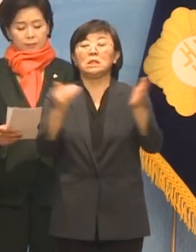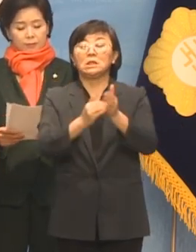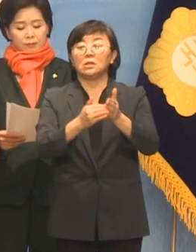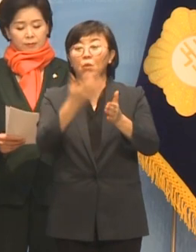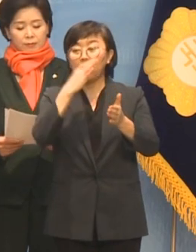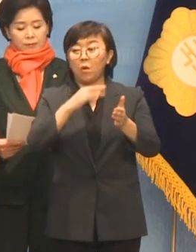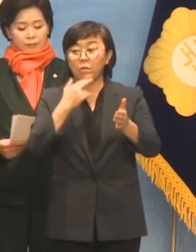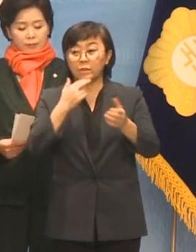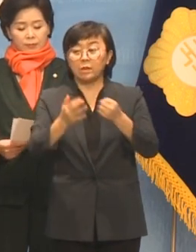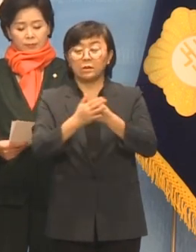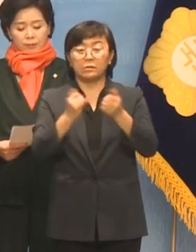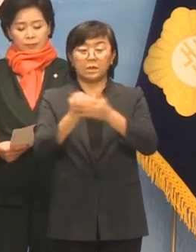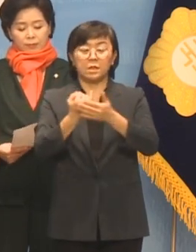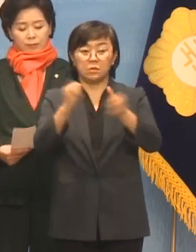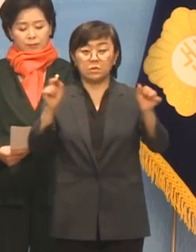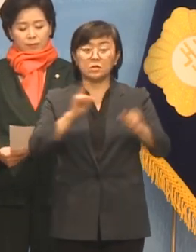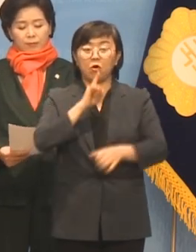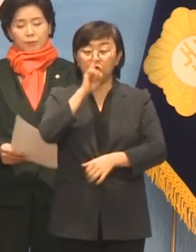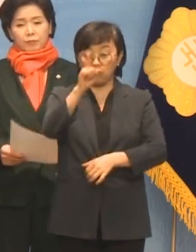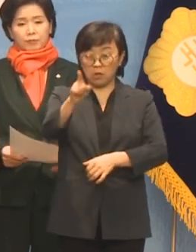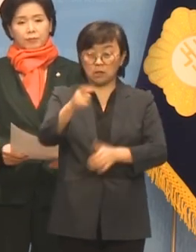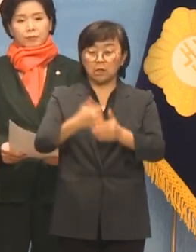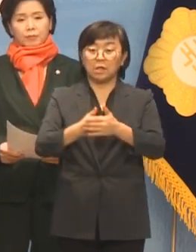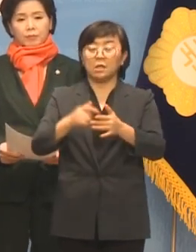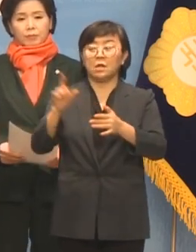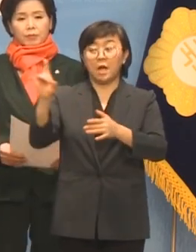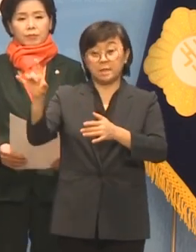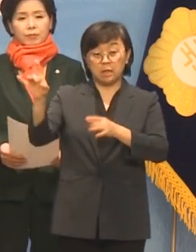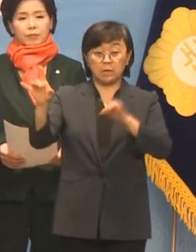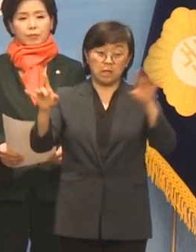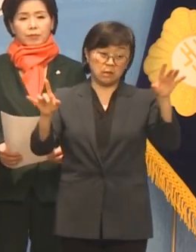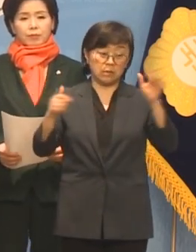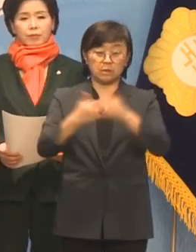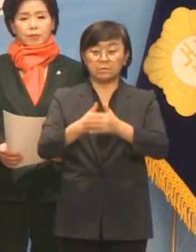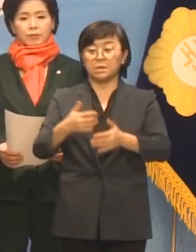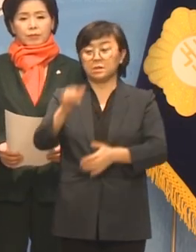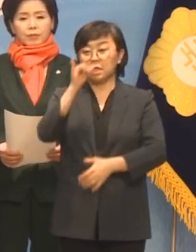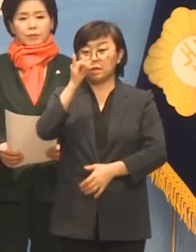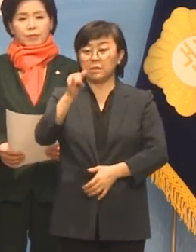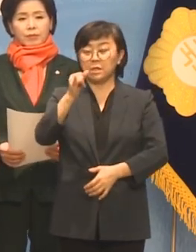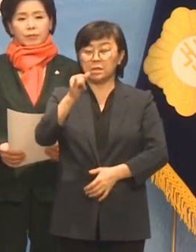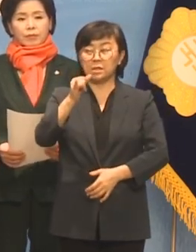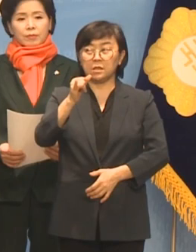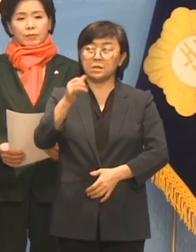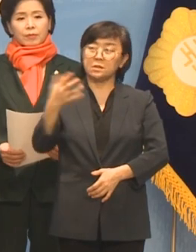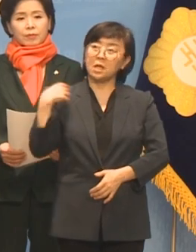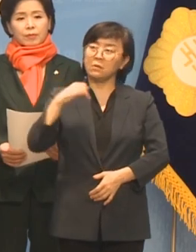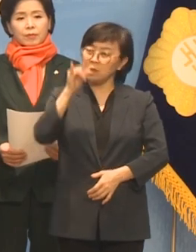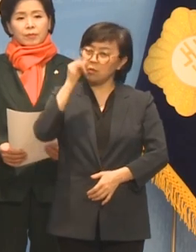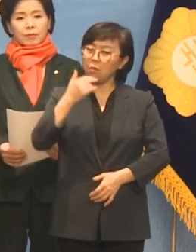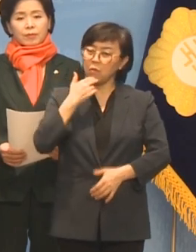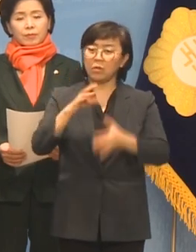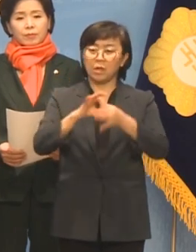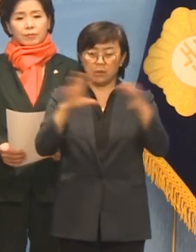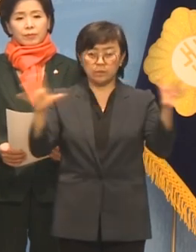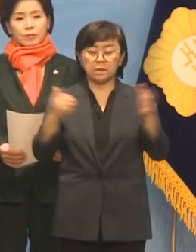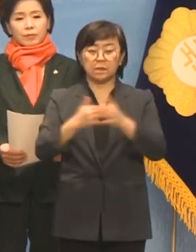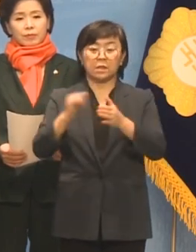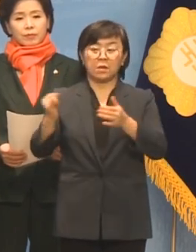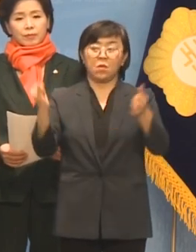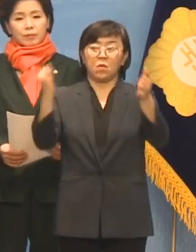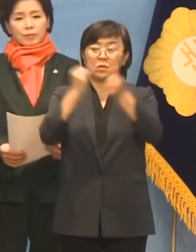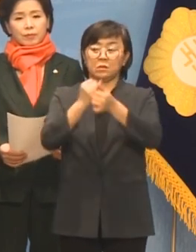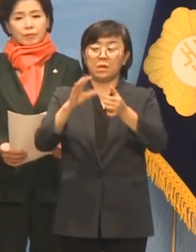경우 이혼을 청구하는 부부의 일방이 유책 배우자인지 여부를 따질 필요 없이